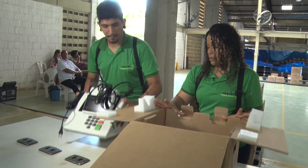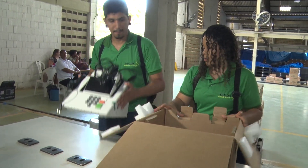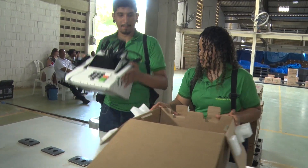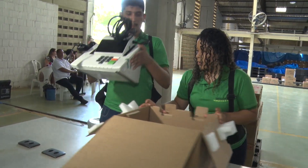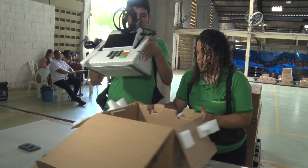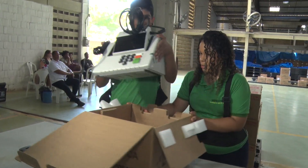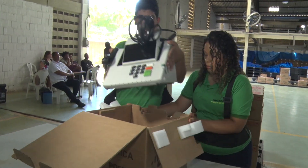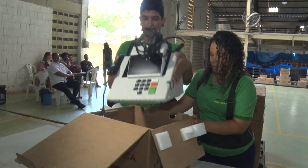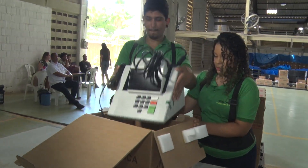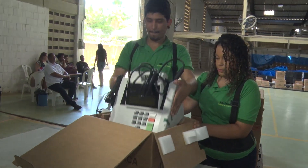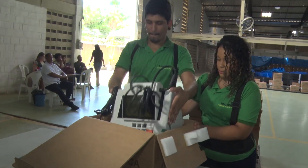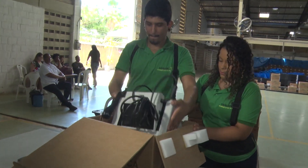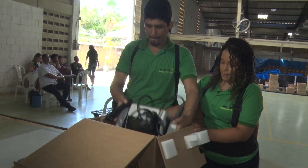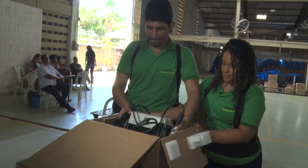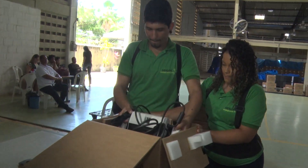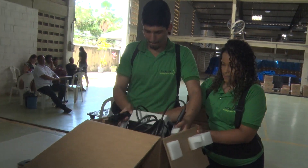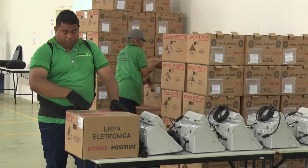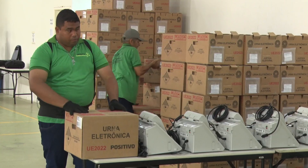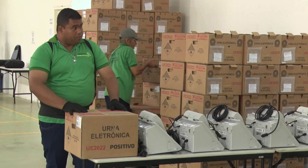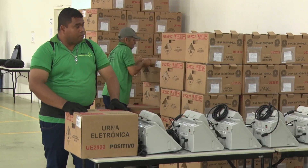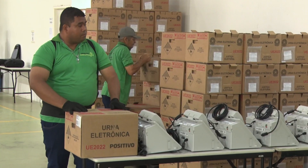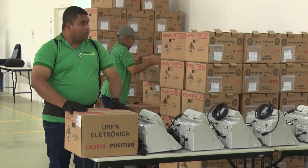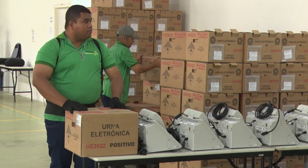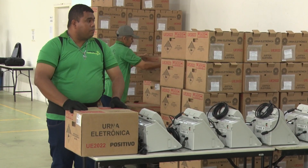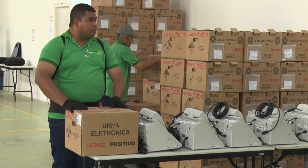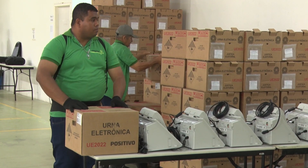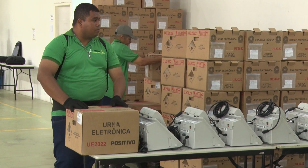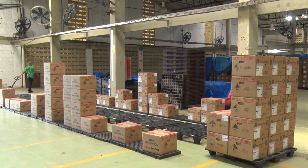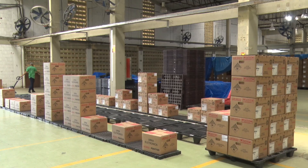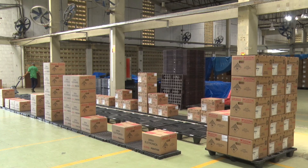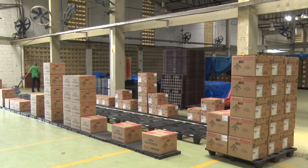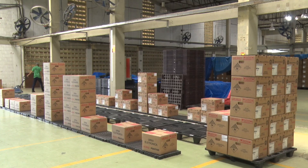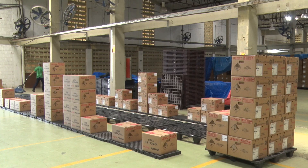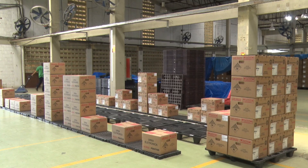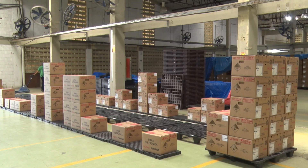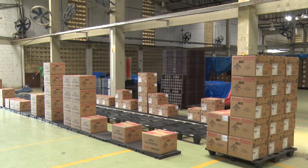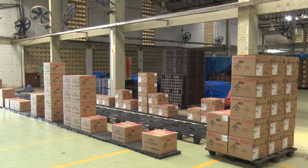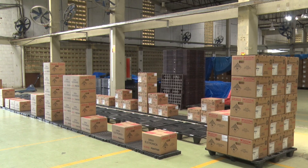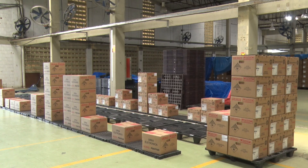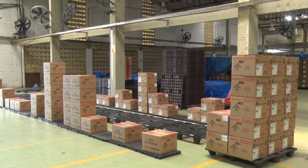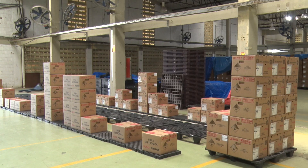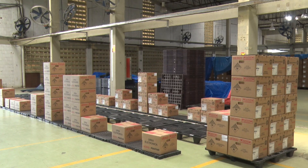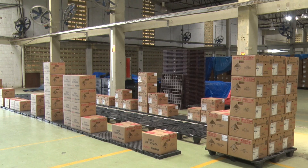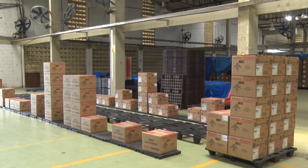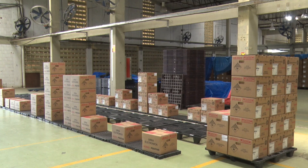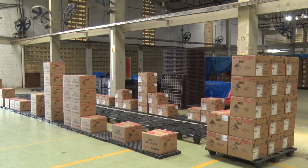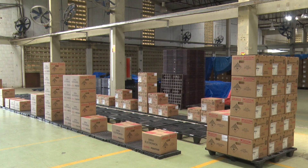embaladas e ficam prontas para as zonas eleitorais espalhadas por todo o estado.